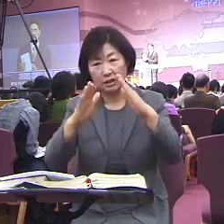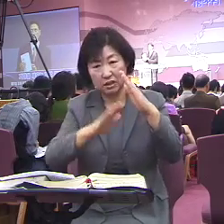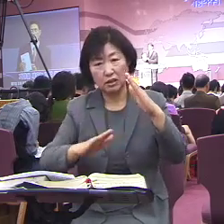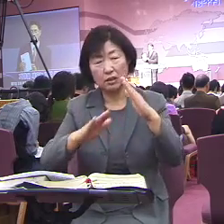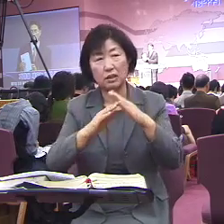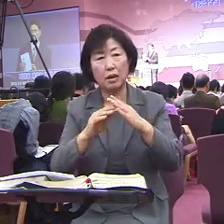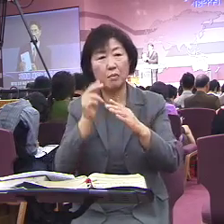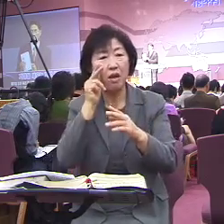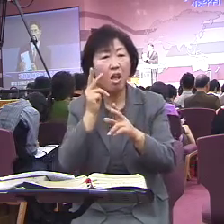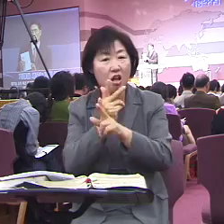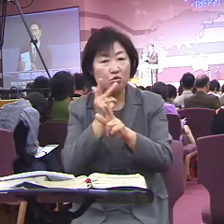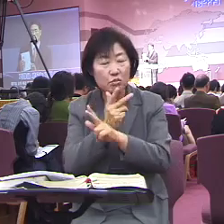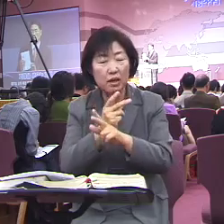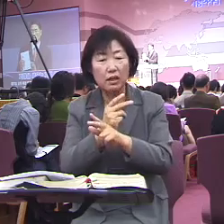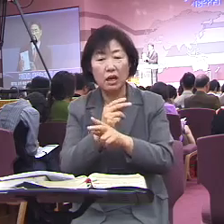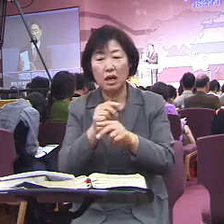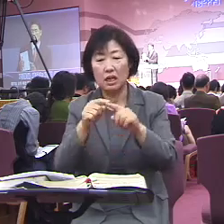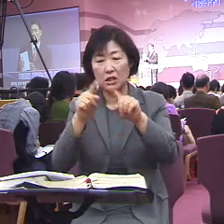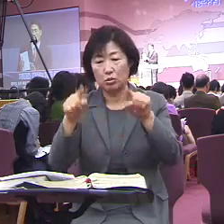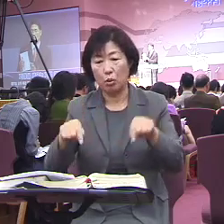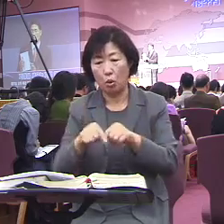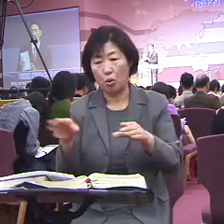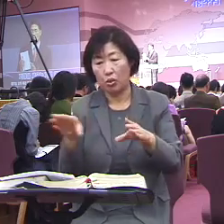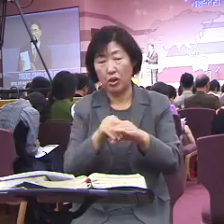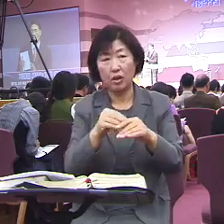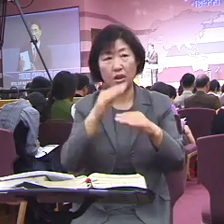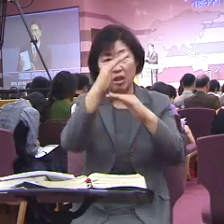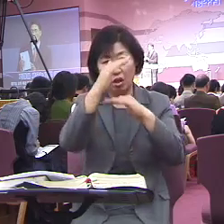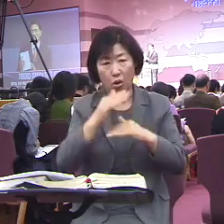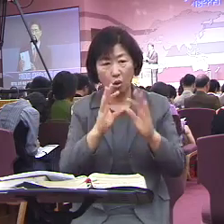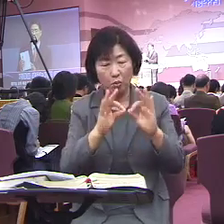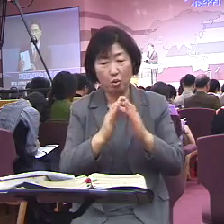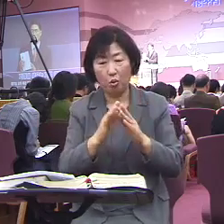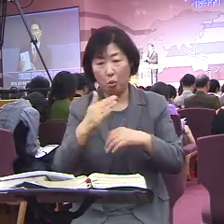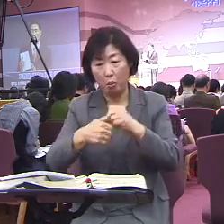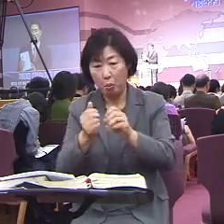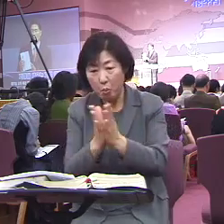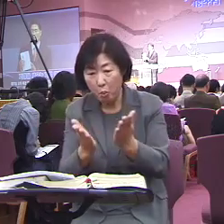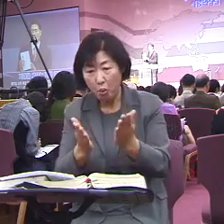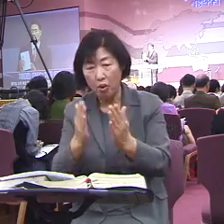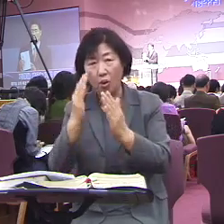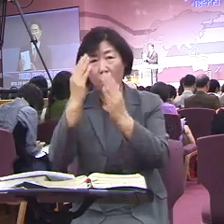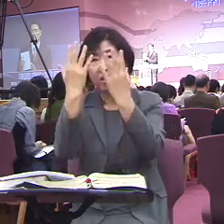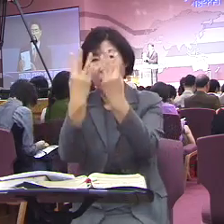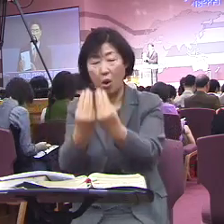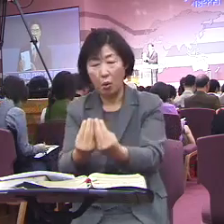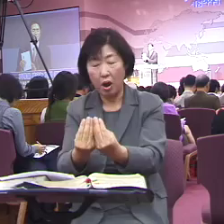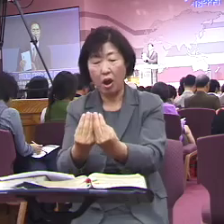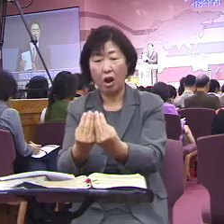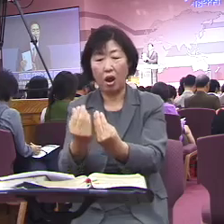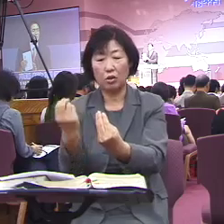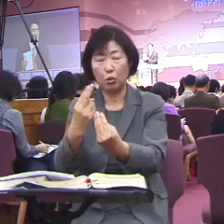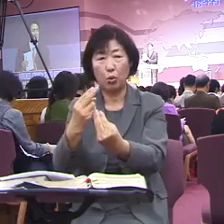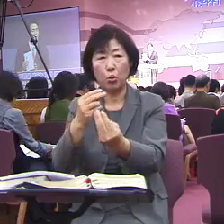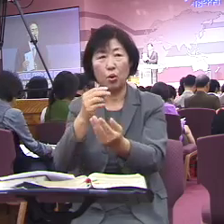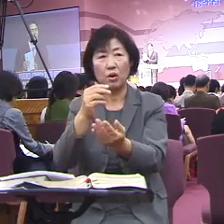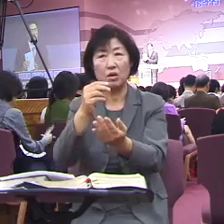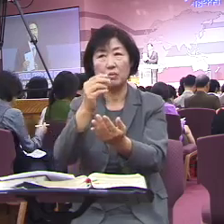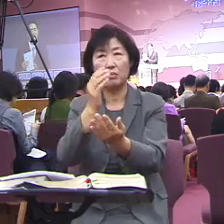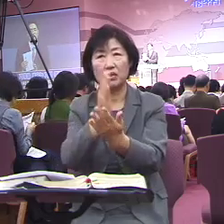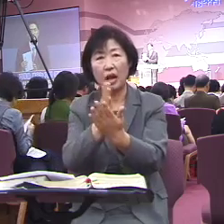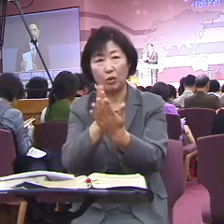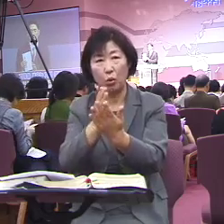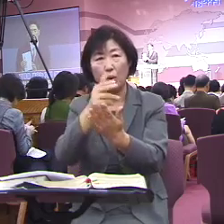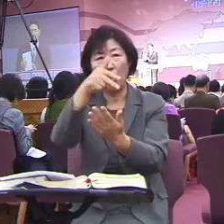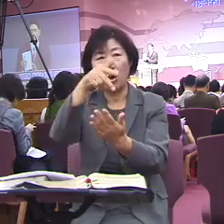매주마다 넣어드리고 있습니다. 내용을 보시고 또 본문에 있는 여러 가지 예화와 또 자료들을